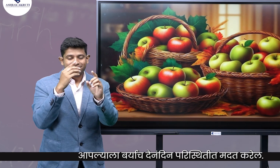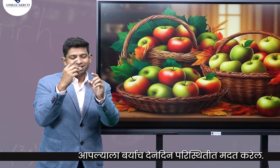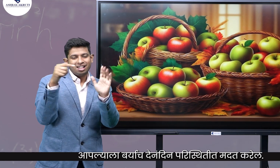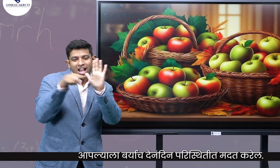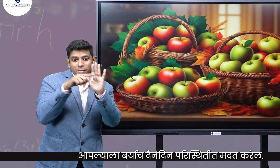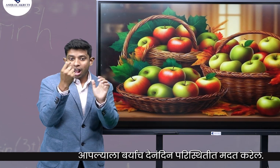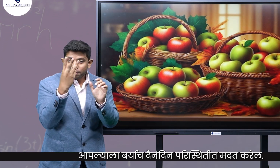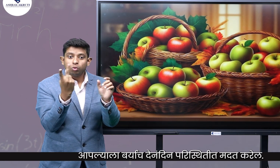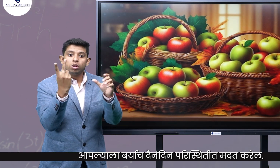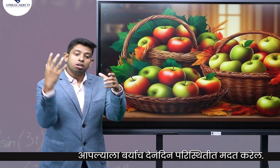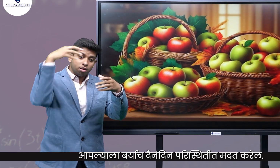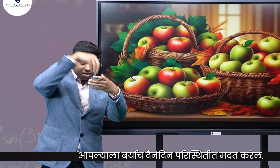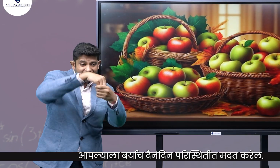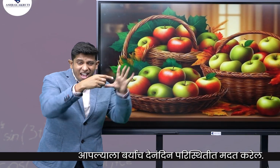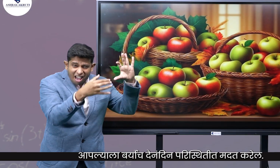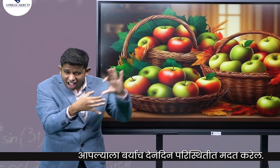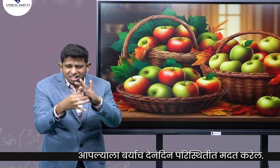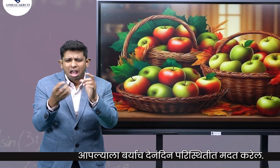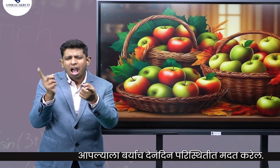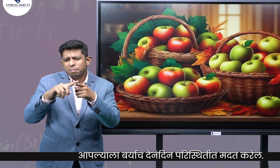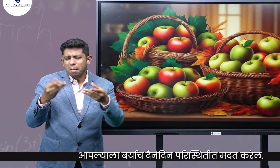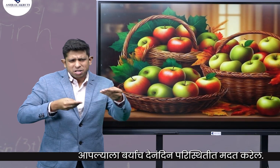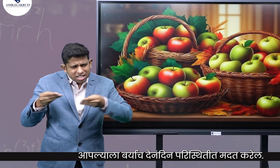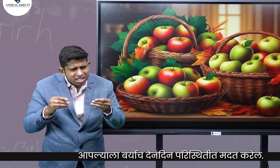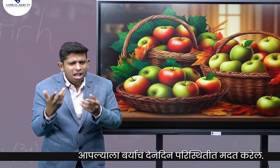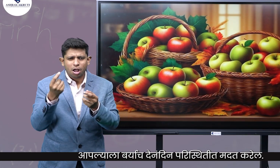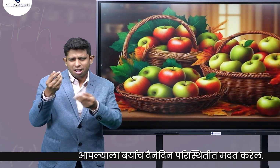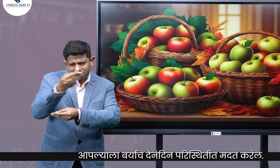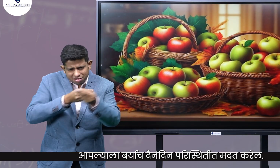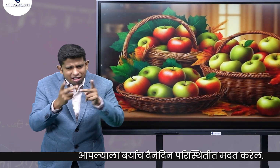आणि जे आपल्याला बऱ्याच दैनंदिन परिस्थितीत मदत करेल.